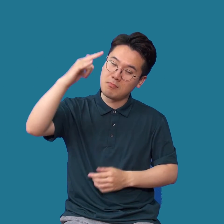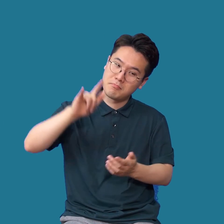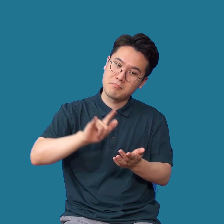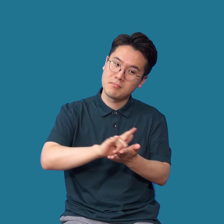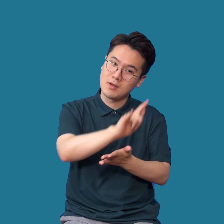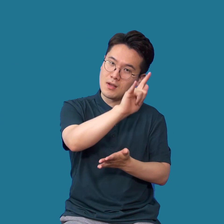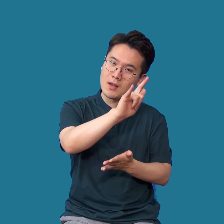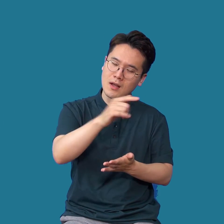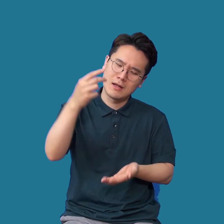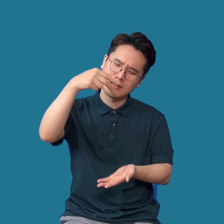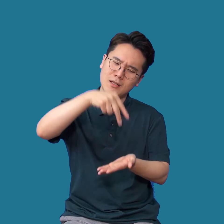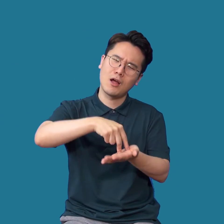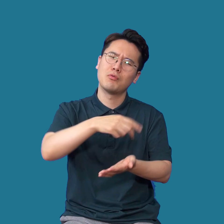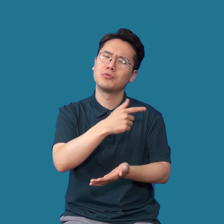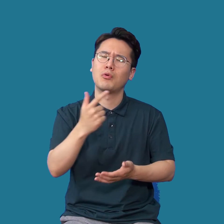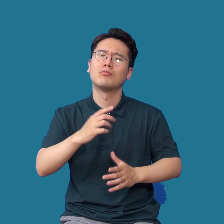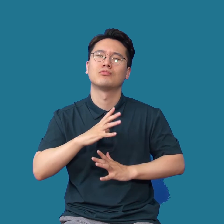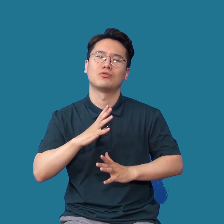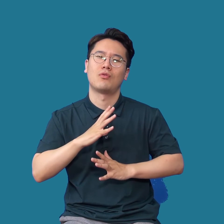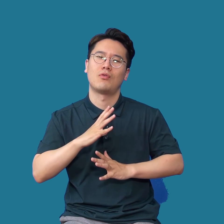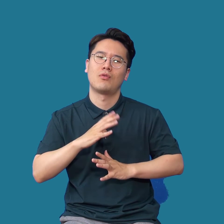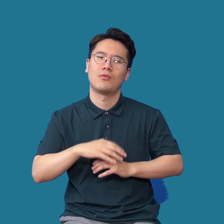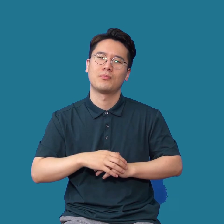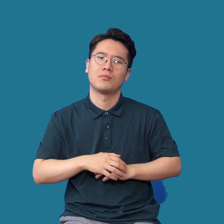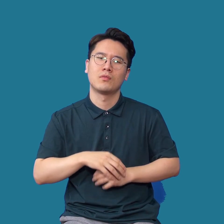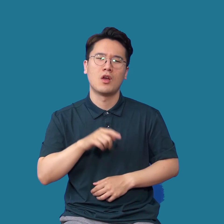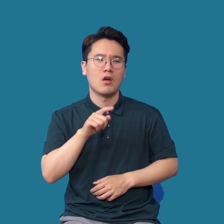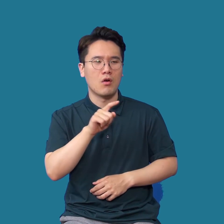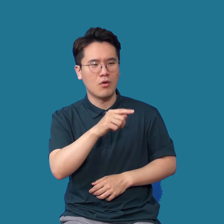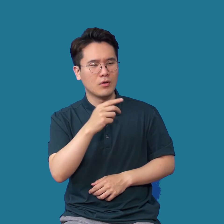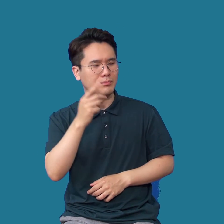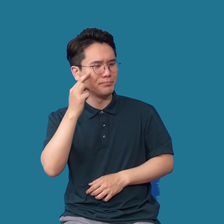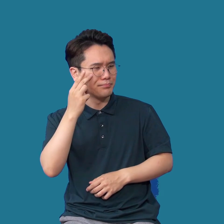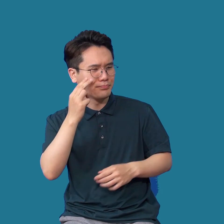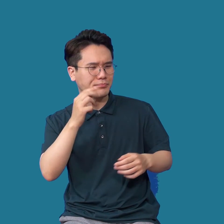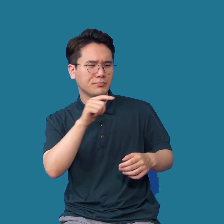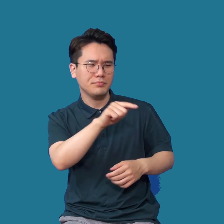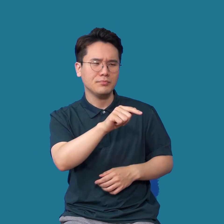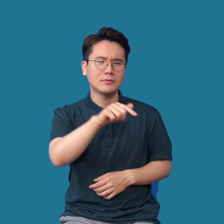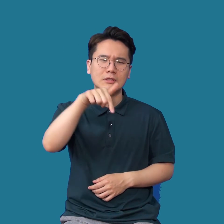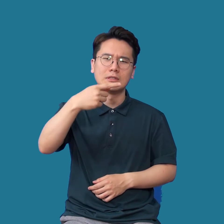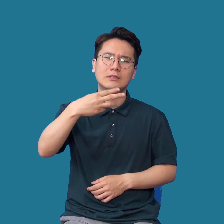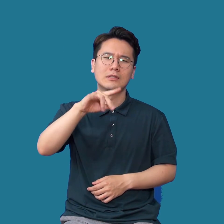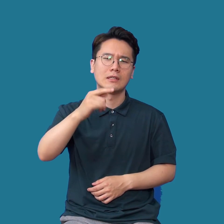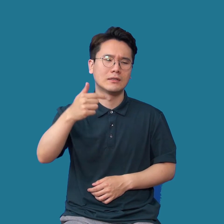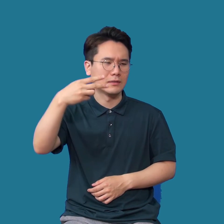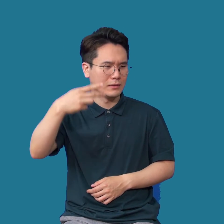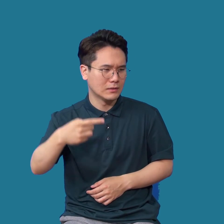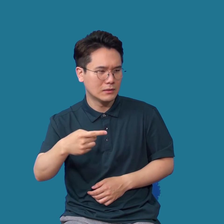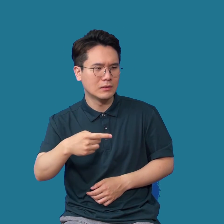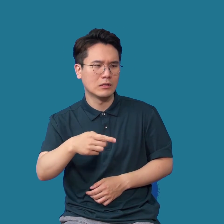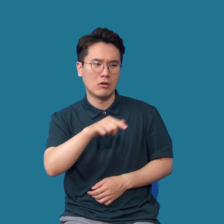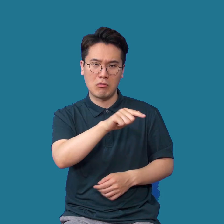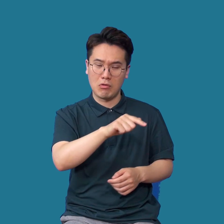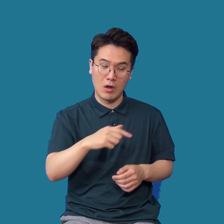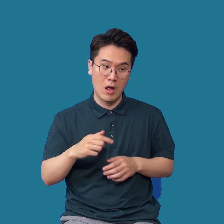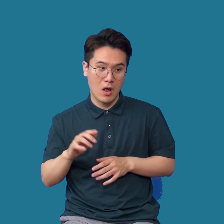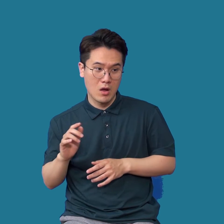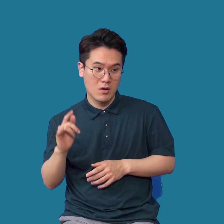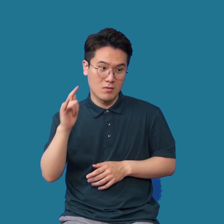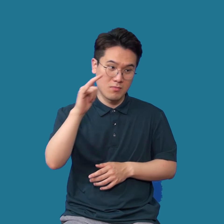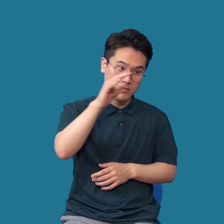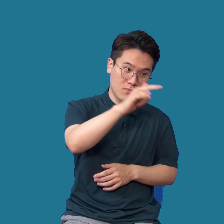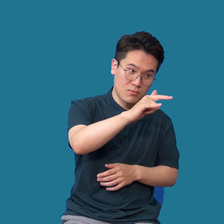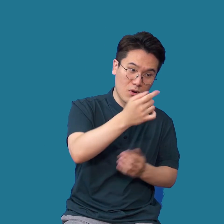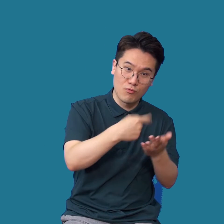캐년 가려고 비행기 표를 끊어서 비행기 앞에 서서, 여러분, 비행기는 나쁜 거야. 이거 누가